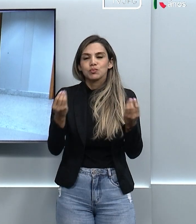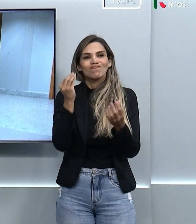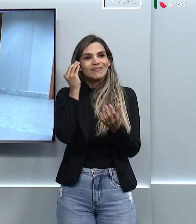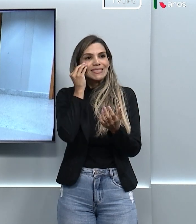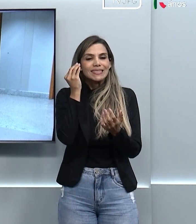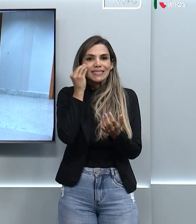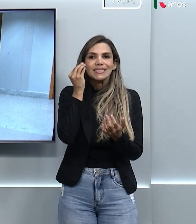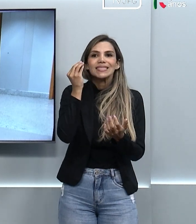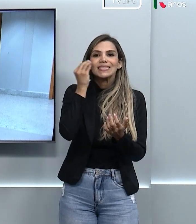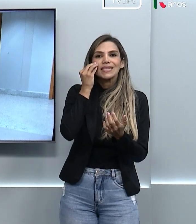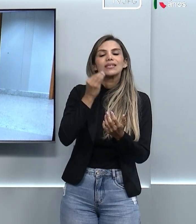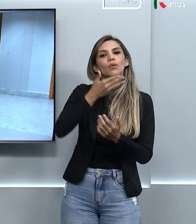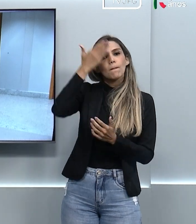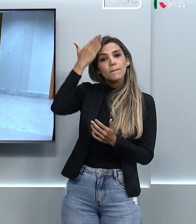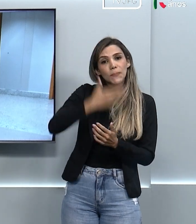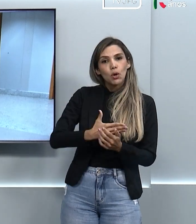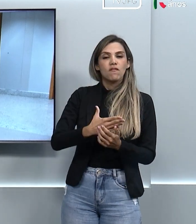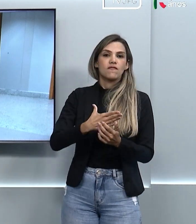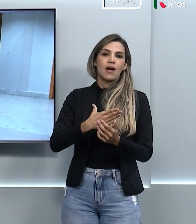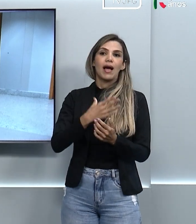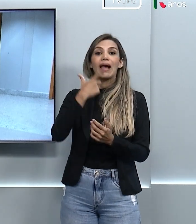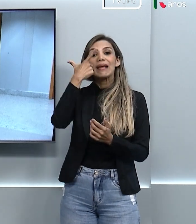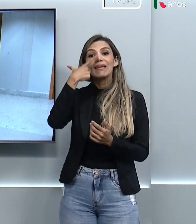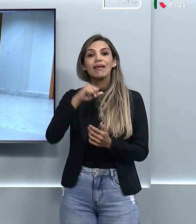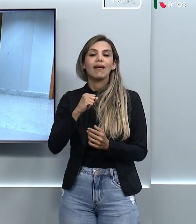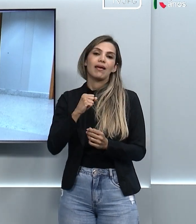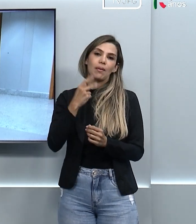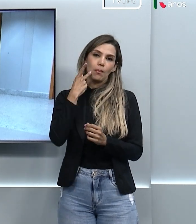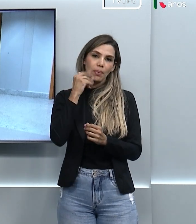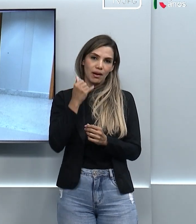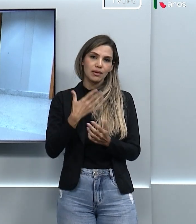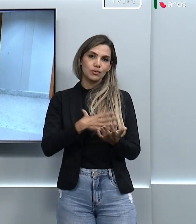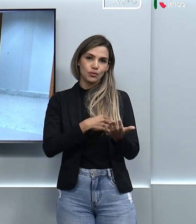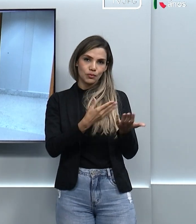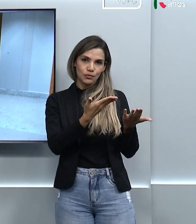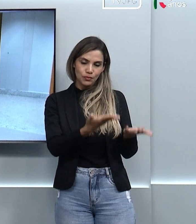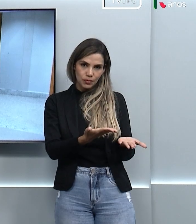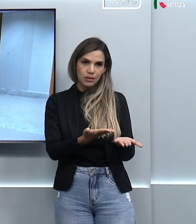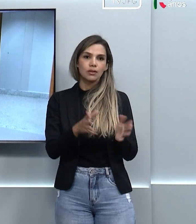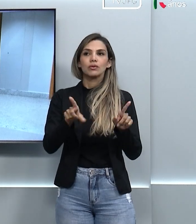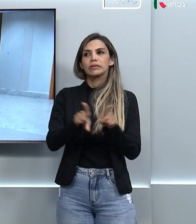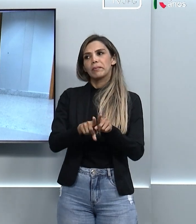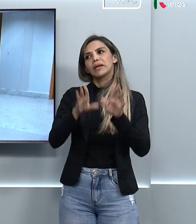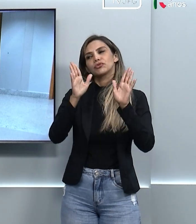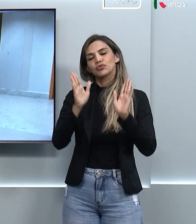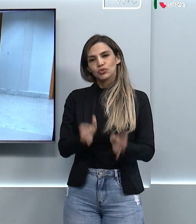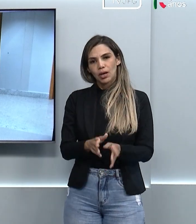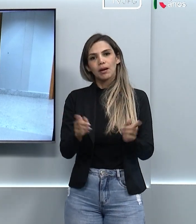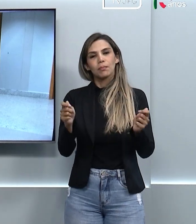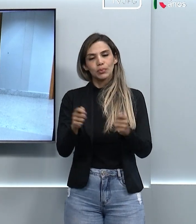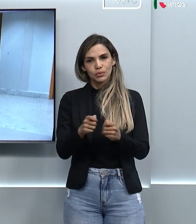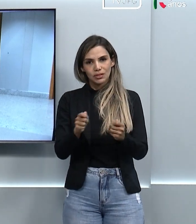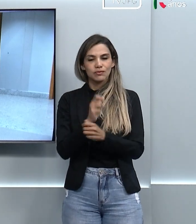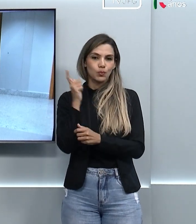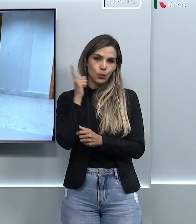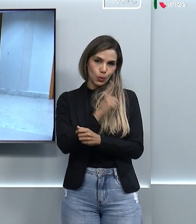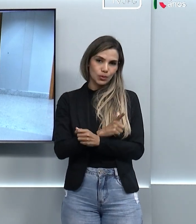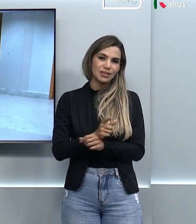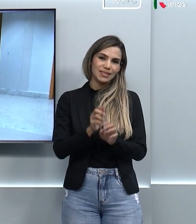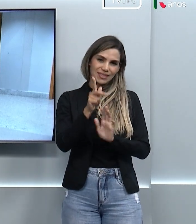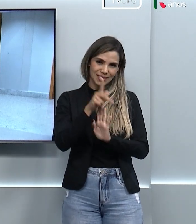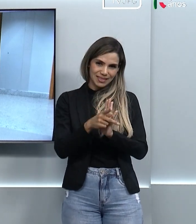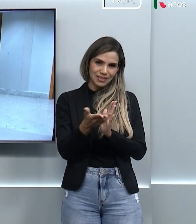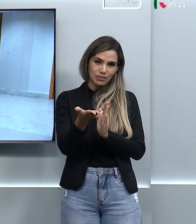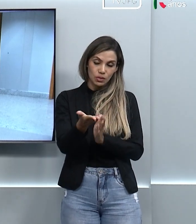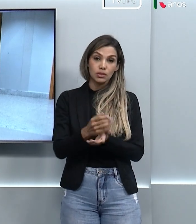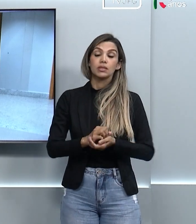maneira buscar o reconhecimento da paternidade de filhos e filhas. Isso também está aberto nesse Registre-se. Está aberto